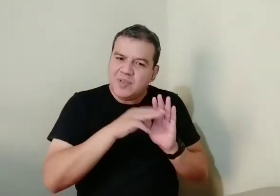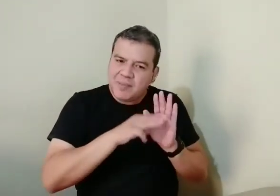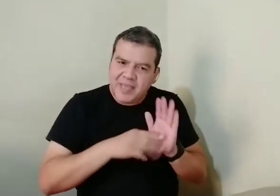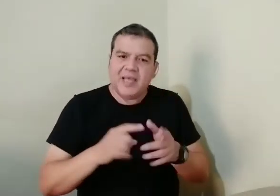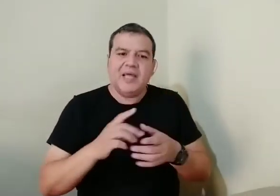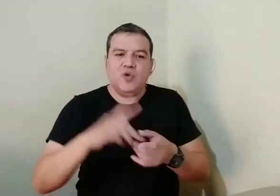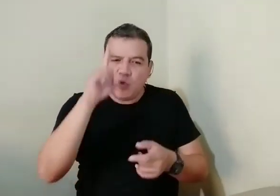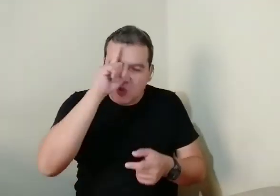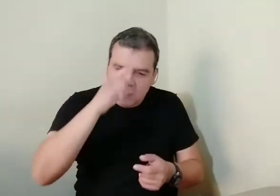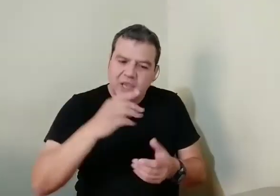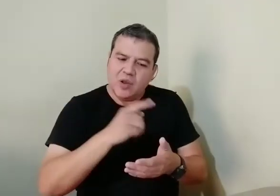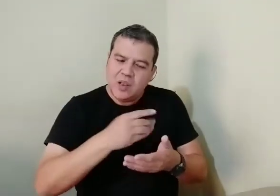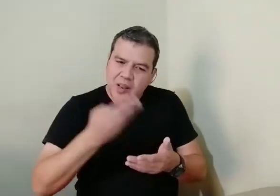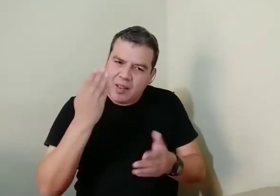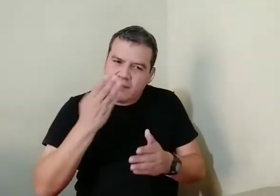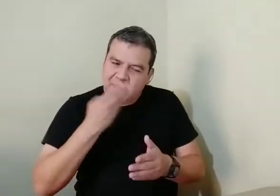de nuestro Dios.